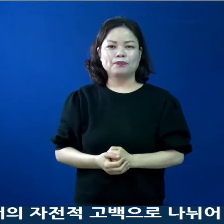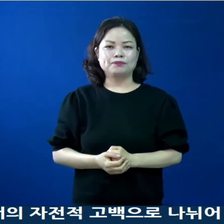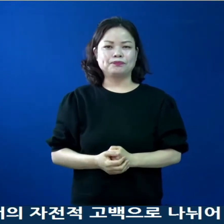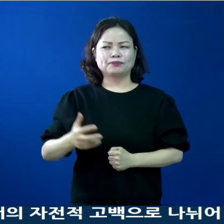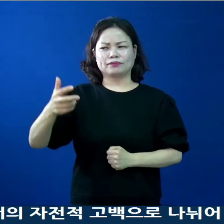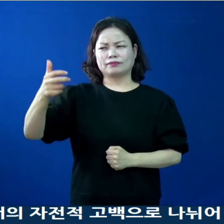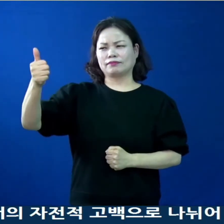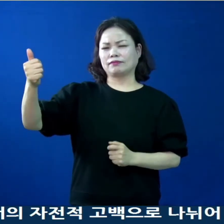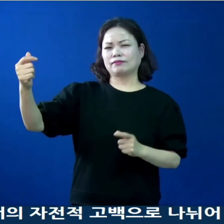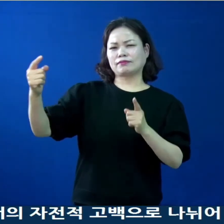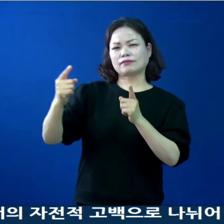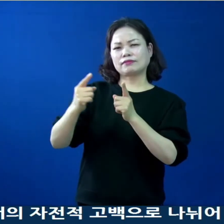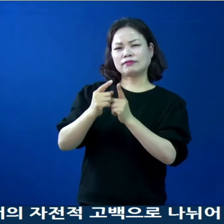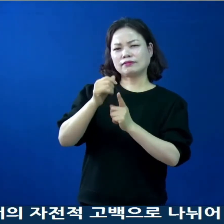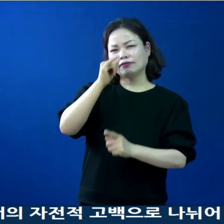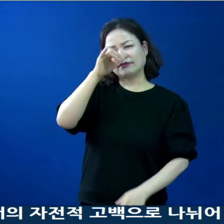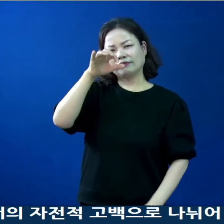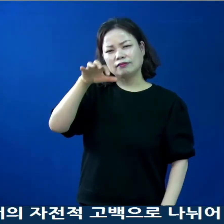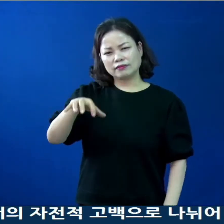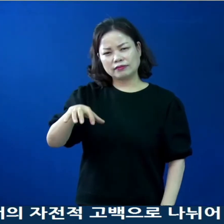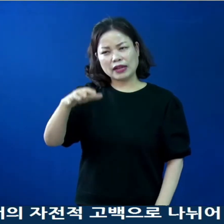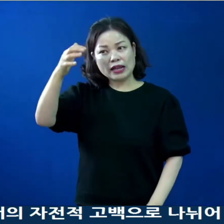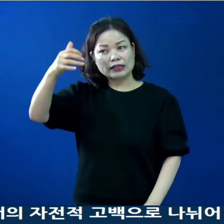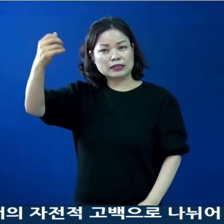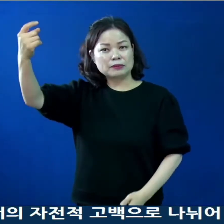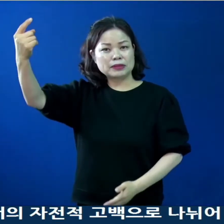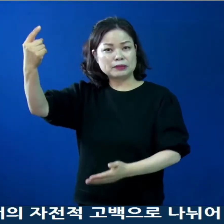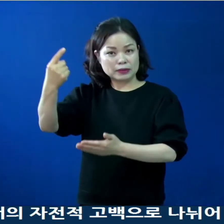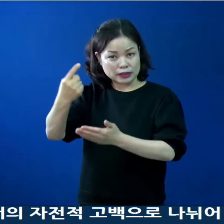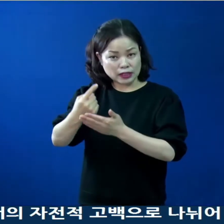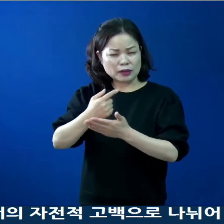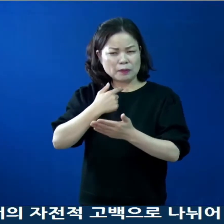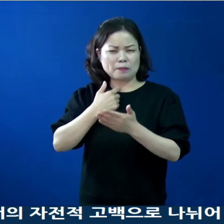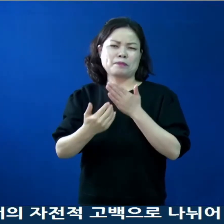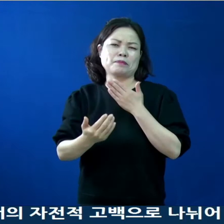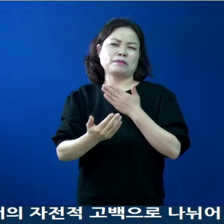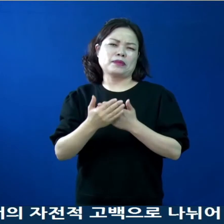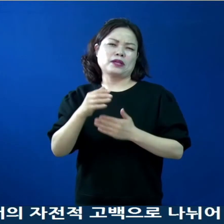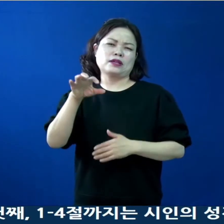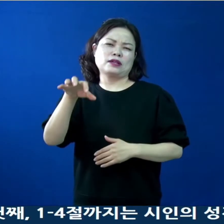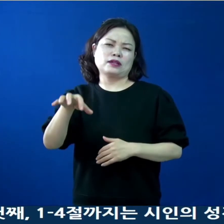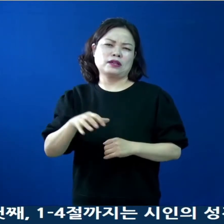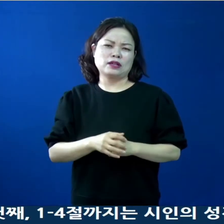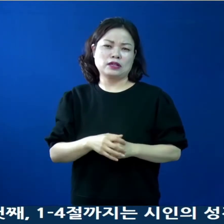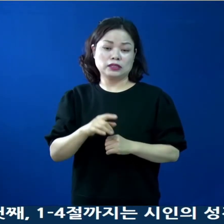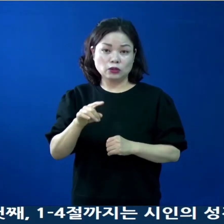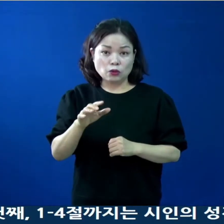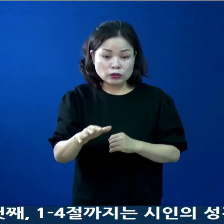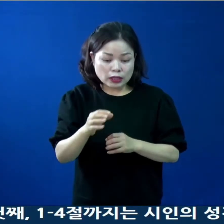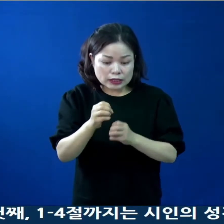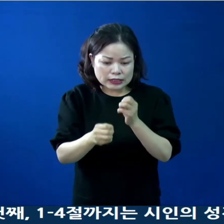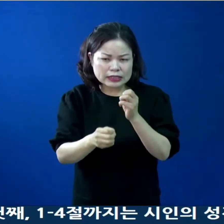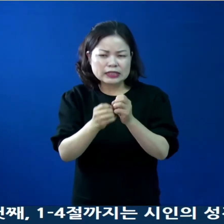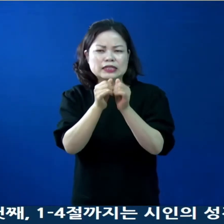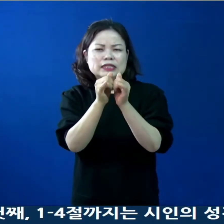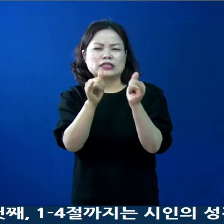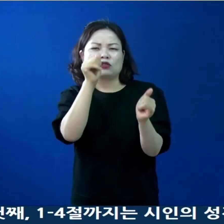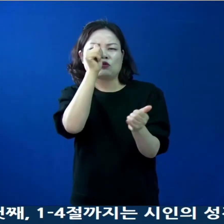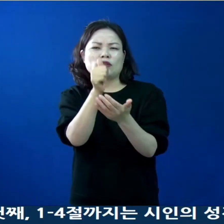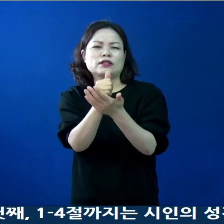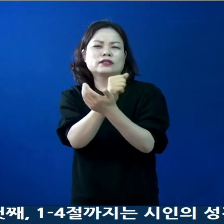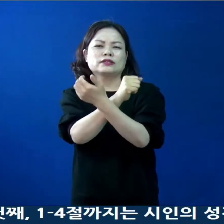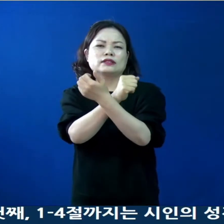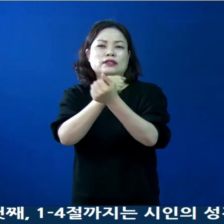주님을 만날 수 있는 곳, 하나님의 임재를 경험할 수 있는 곳, 바로 그곳입니다. 그곳에서 시인은 죄사함을